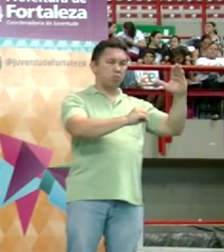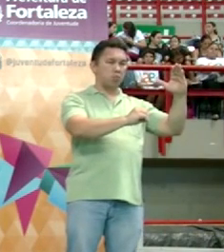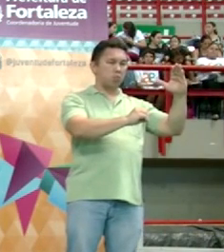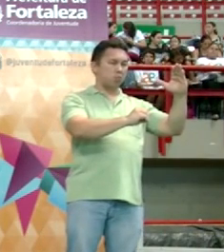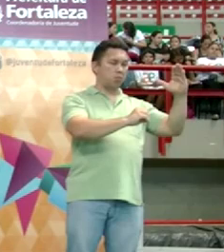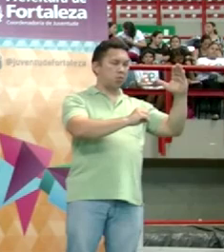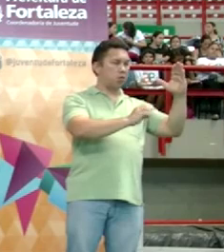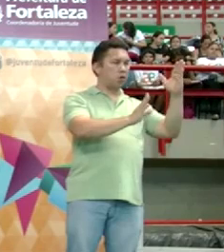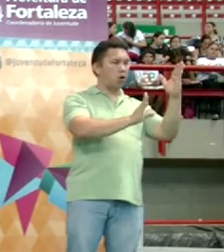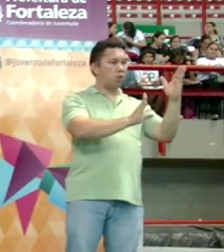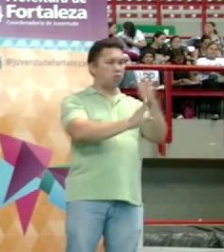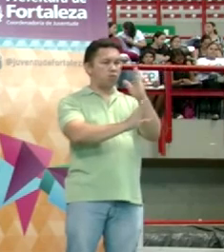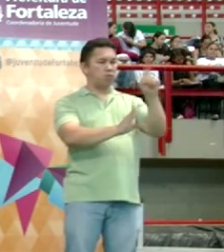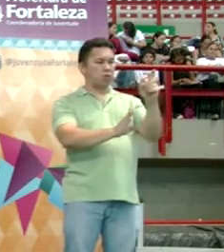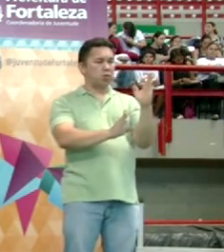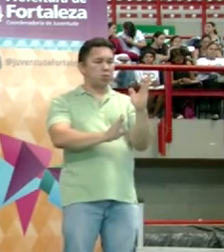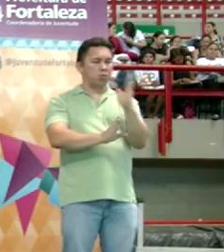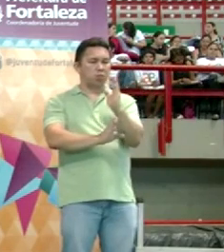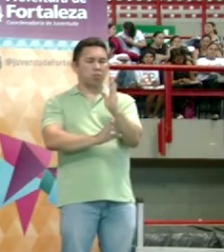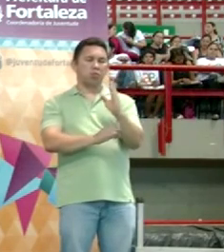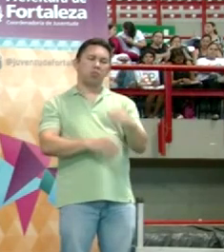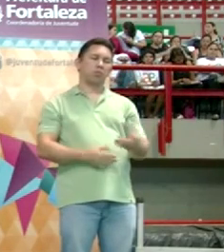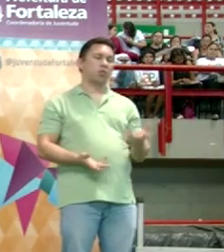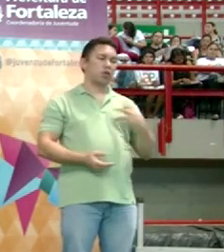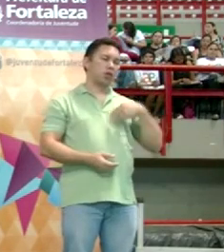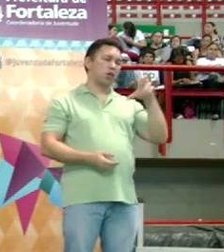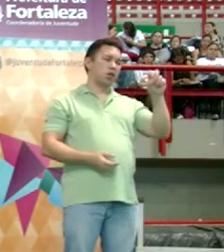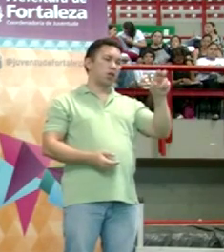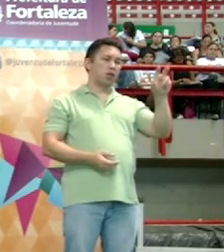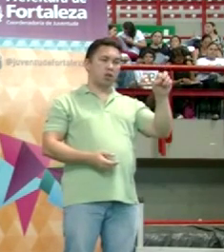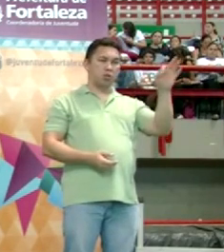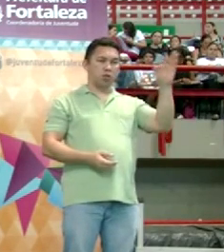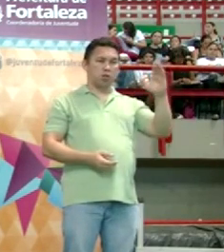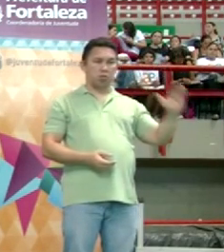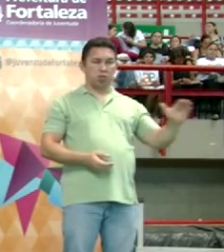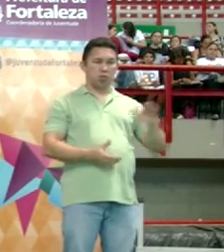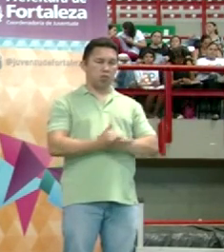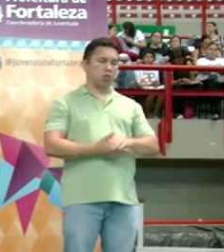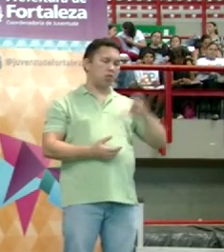ó. 0,3. Quanto é 50%?